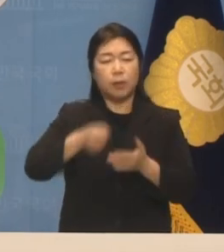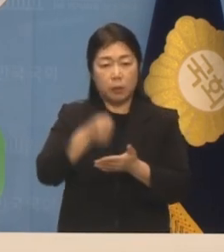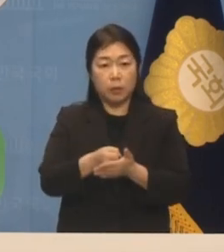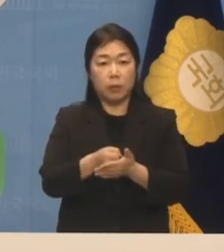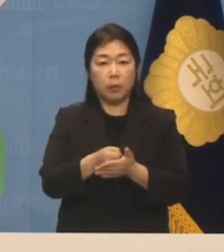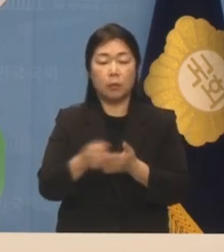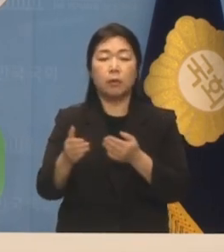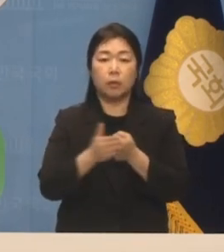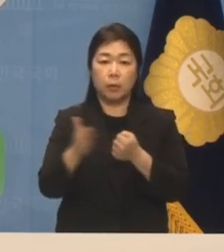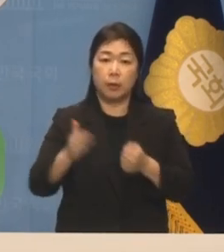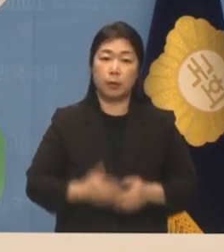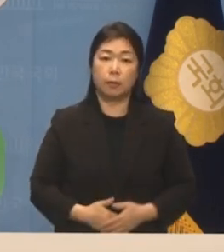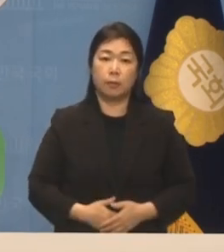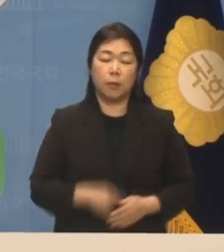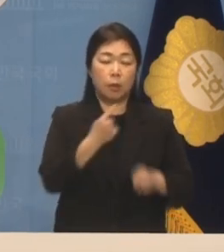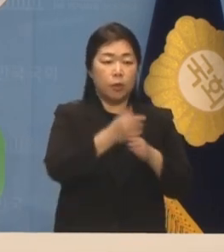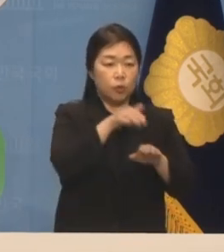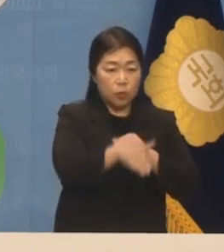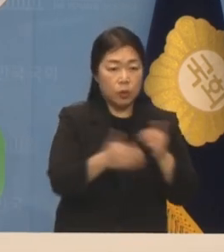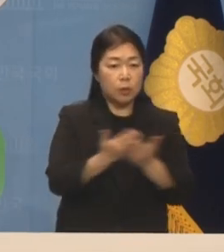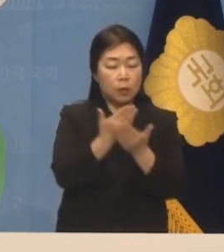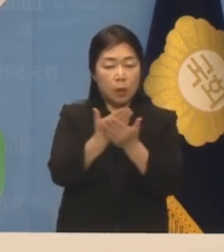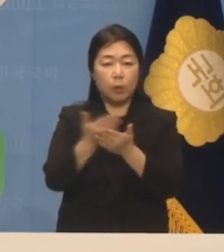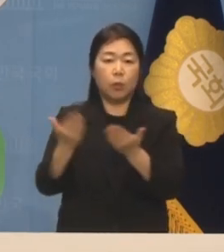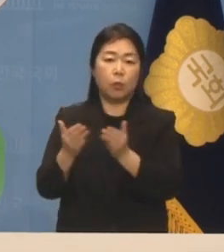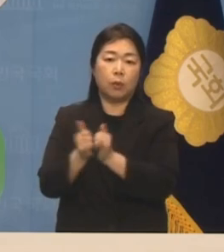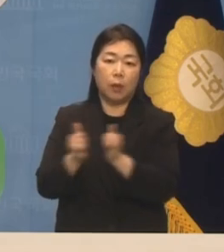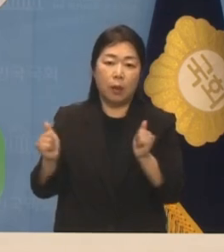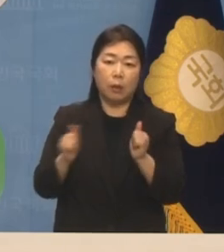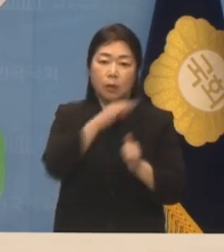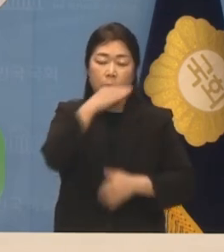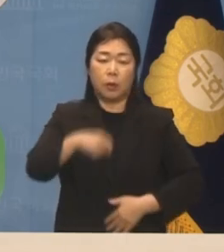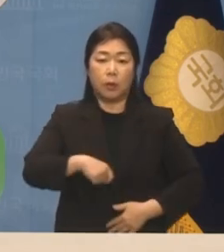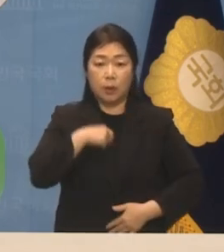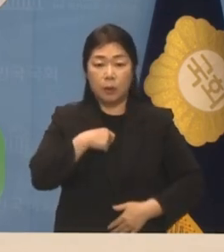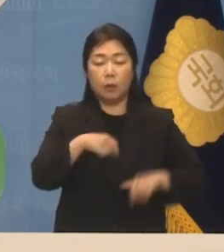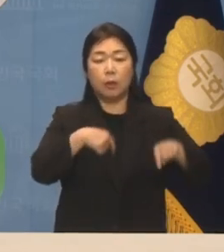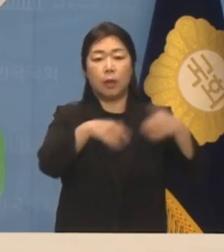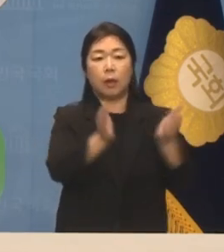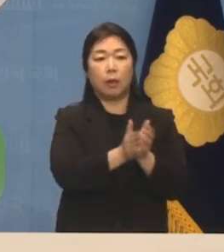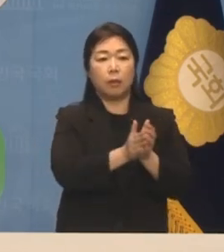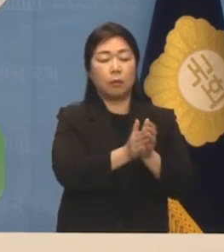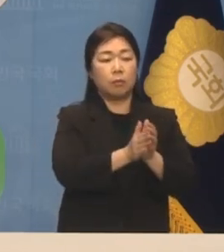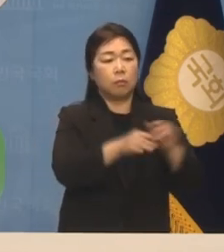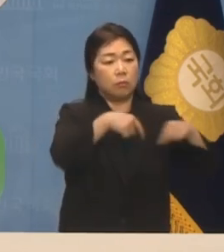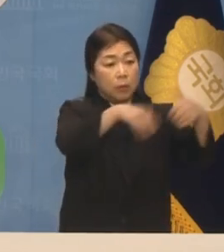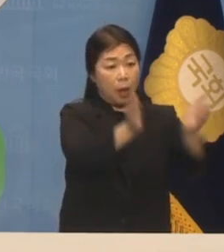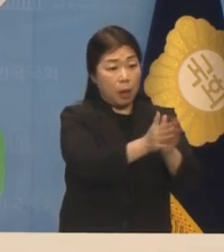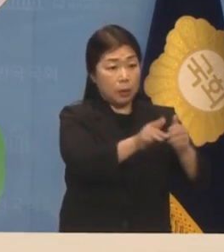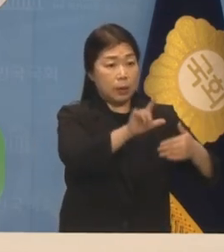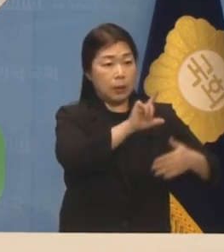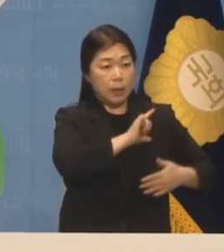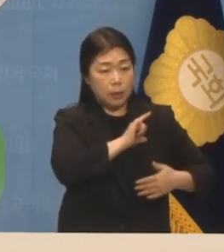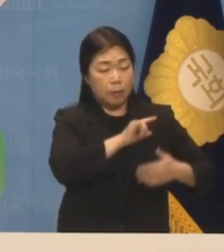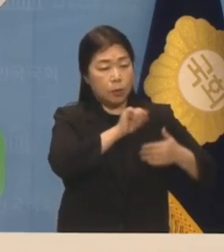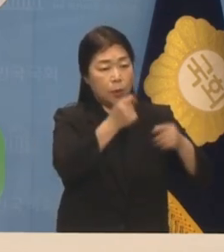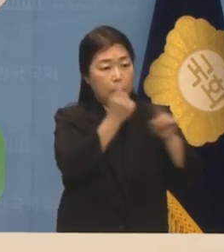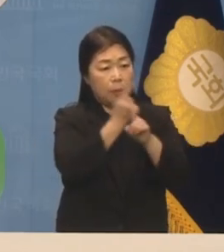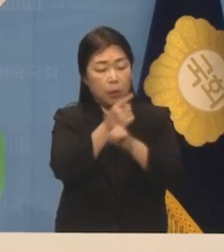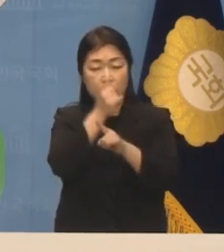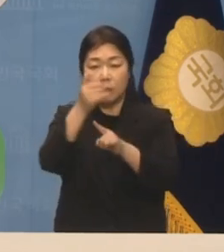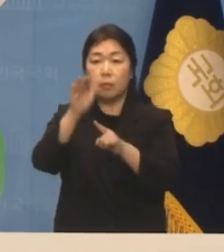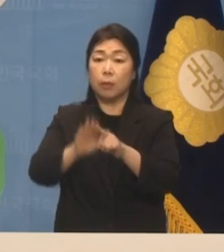민주노동당, 진보신당, 노동당, 정의당으로 당적과 당명은 조금씩 바뀌었지만 한국